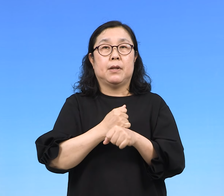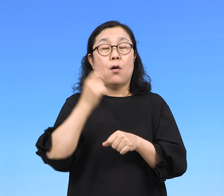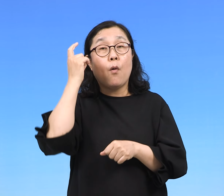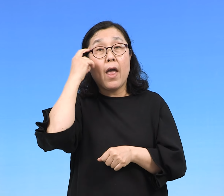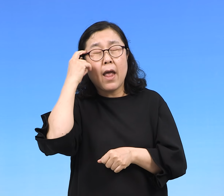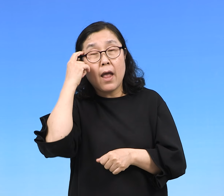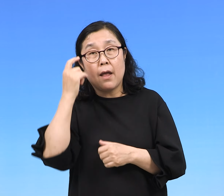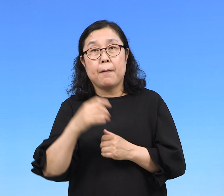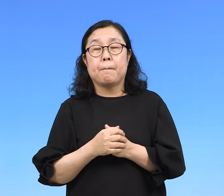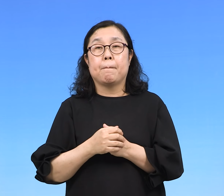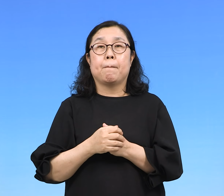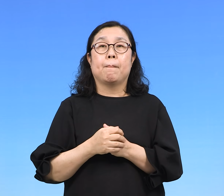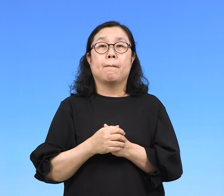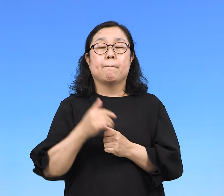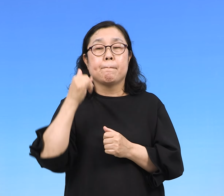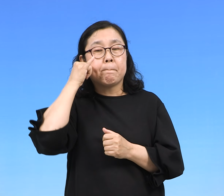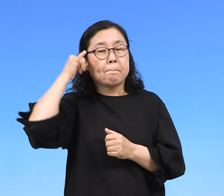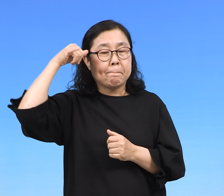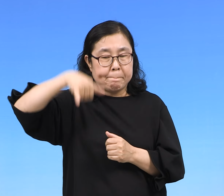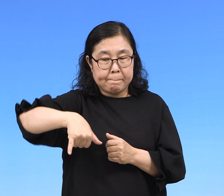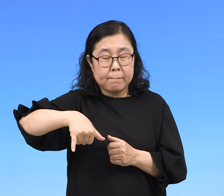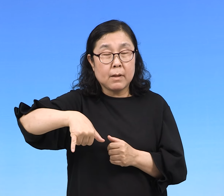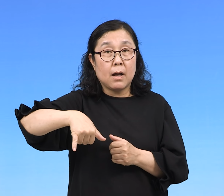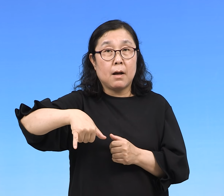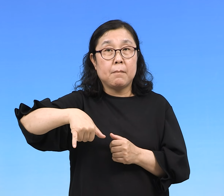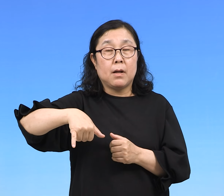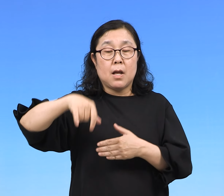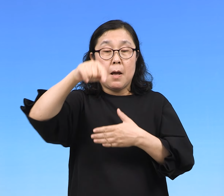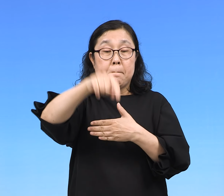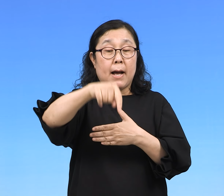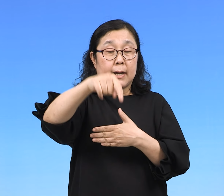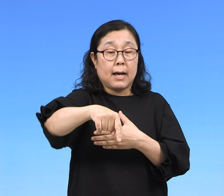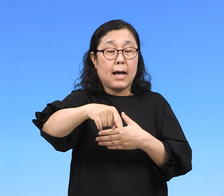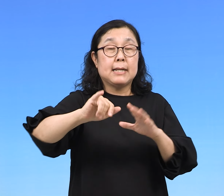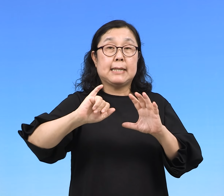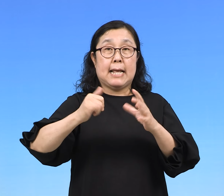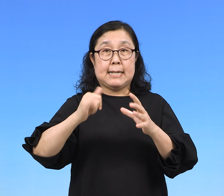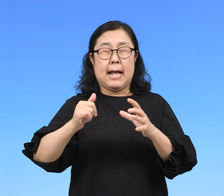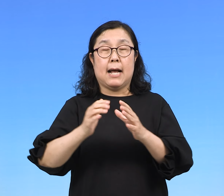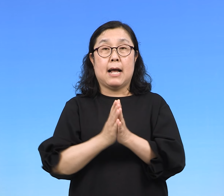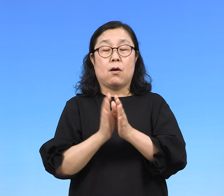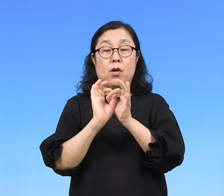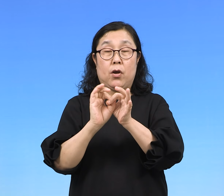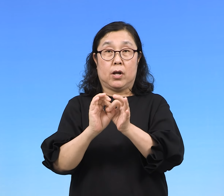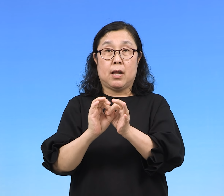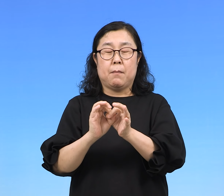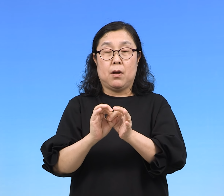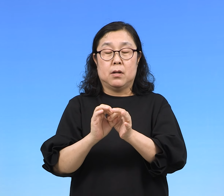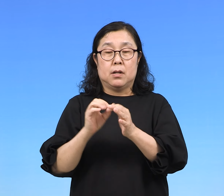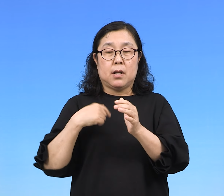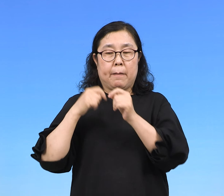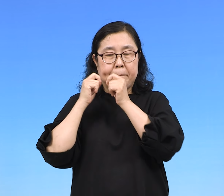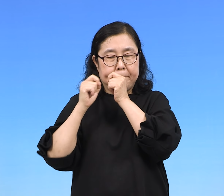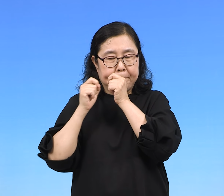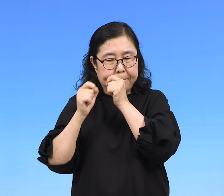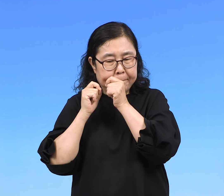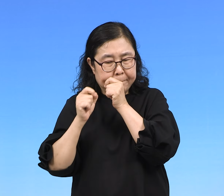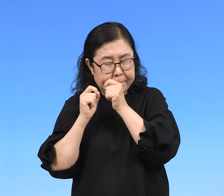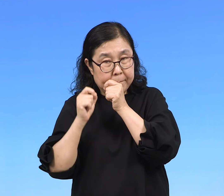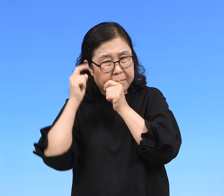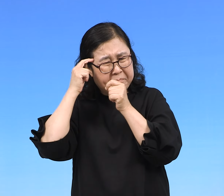전화를 못 끊게 할까요? 전화를 끊어버리고 그러면 바깥 세상하고 연결이 되면 자기가 사기치는 거기에